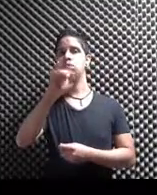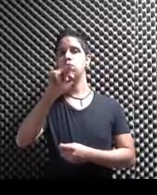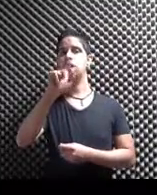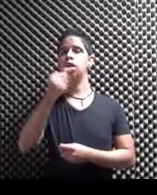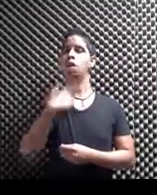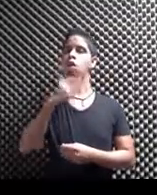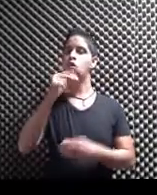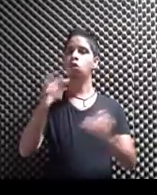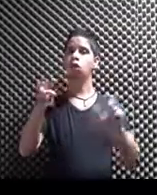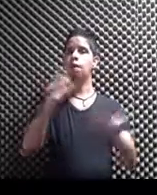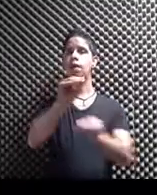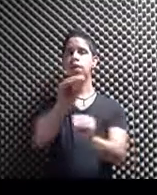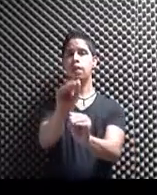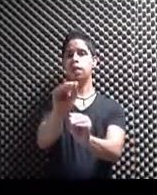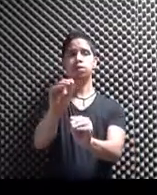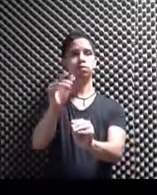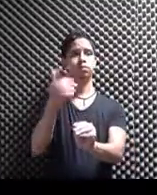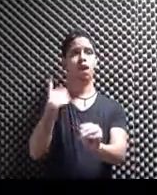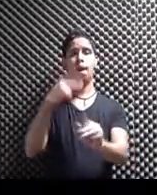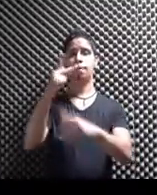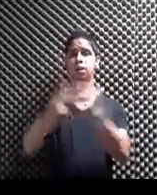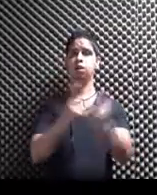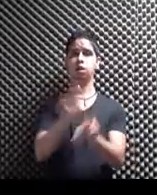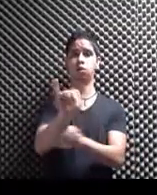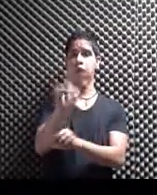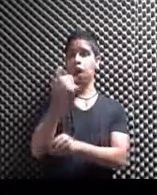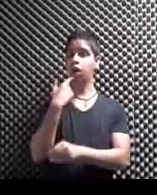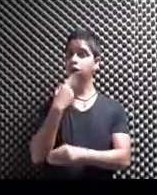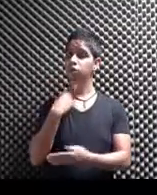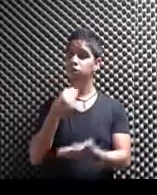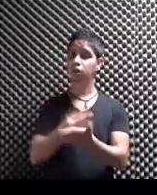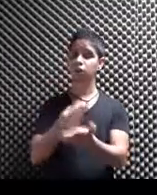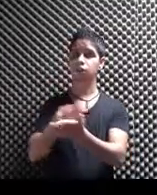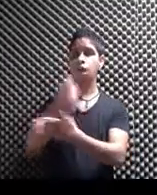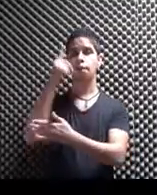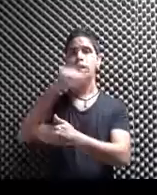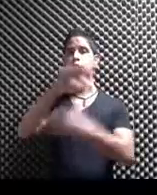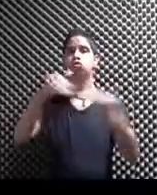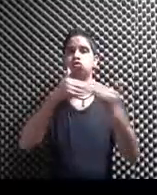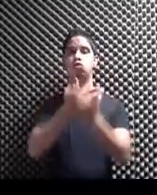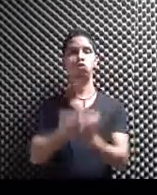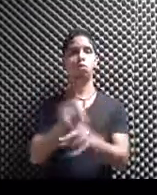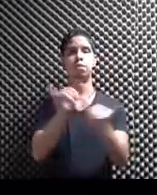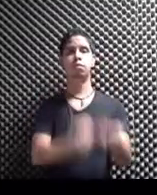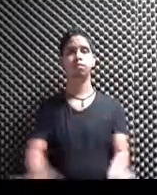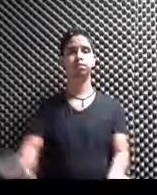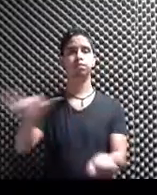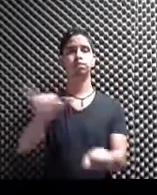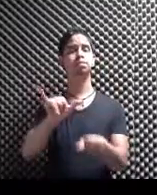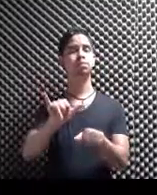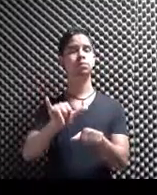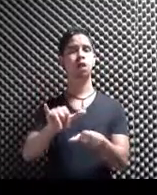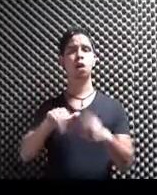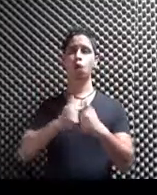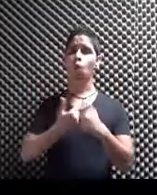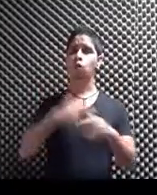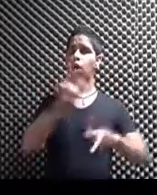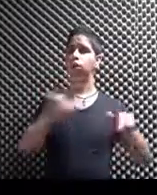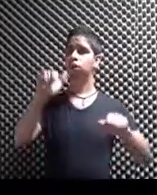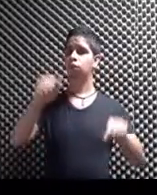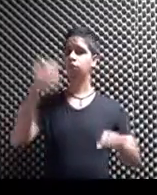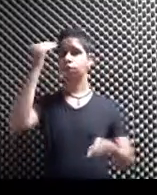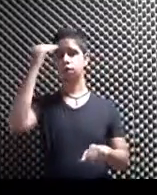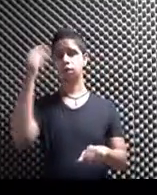mismo no podemos cambiar el mundo hay ganancia para todos para todos mira pues entonces ¿cómo las personas pueden llegar a donde ti?